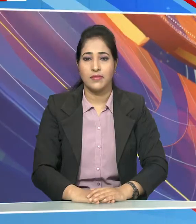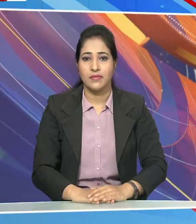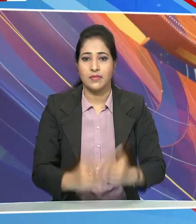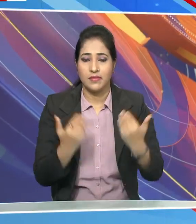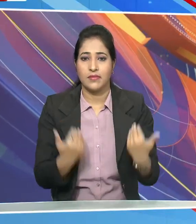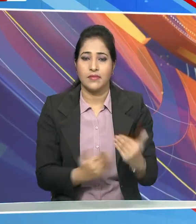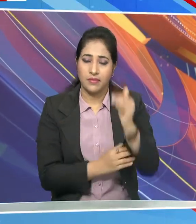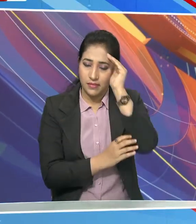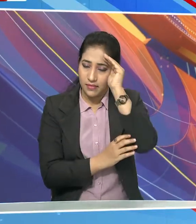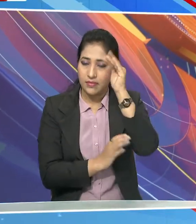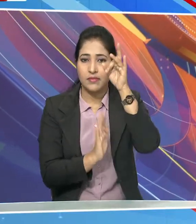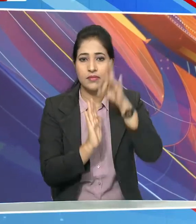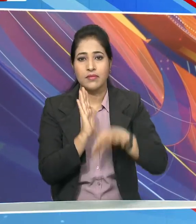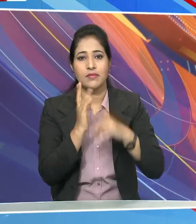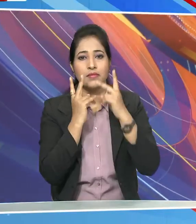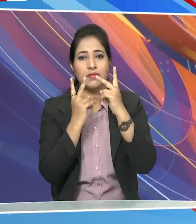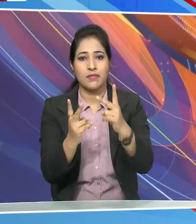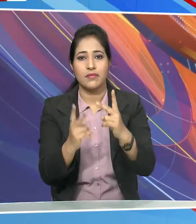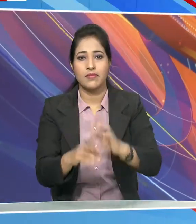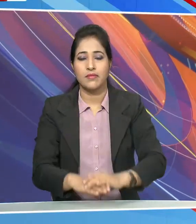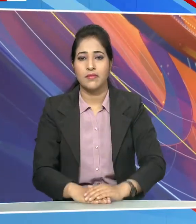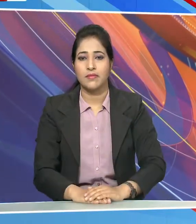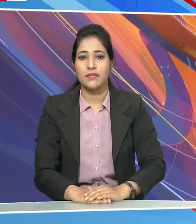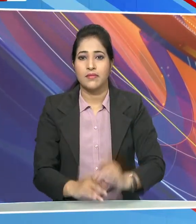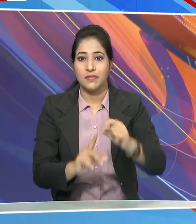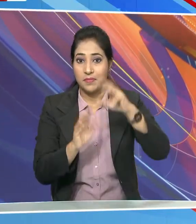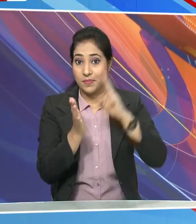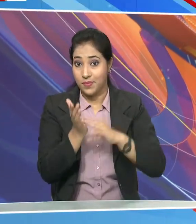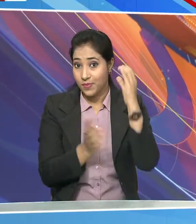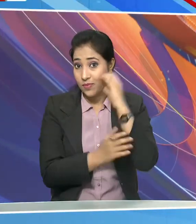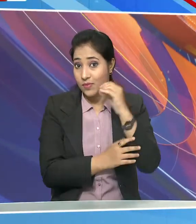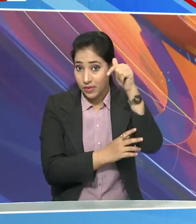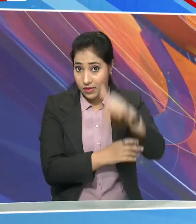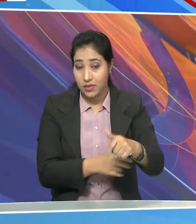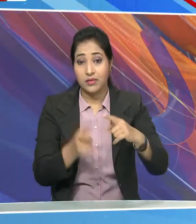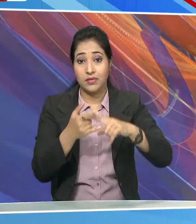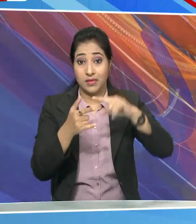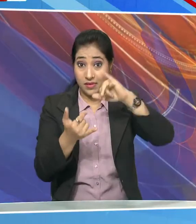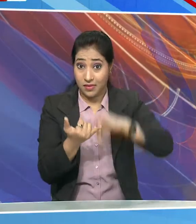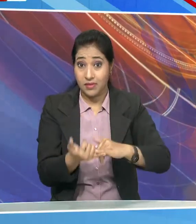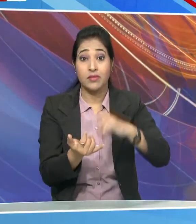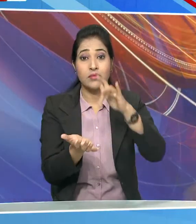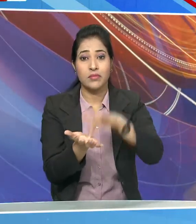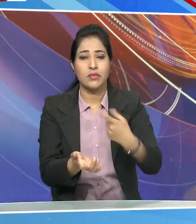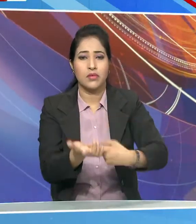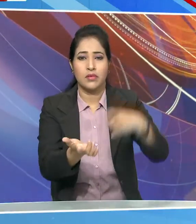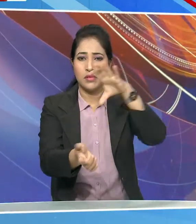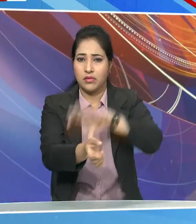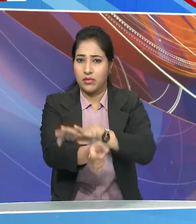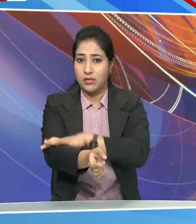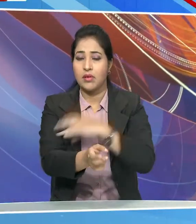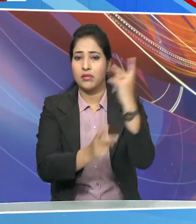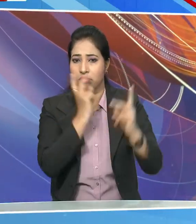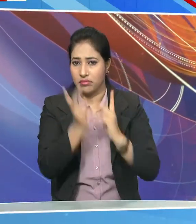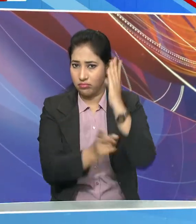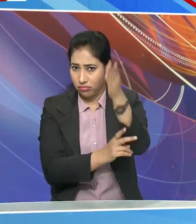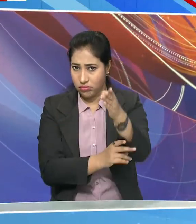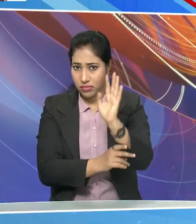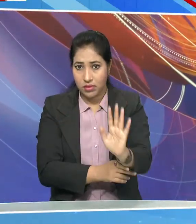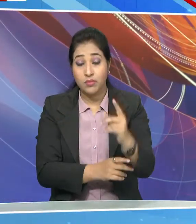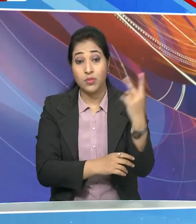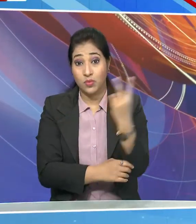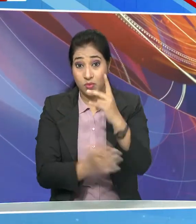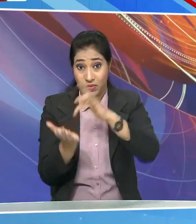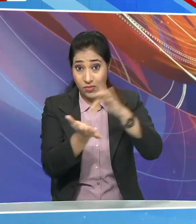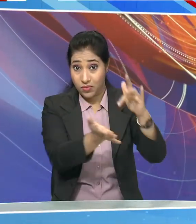और अब सभी खबरें विस्तार से प्रधानमंत्री नरेंद्र मोदी आज तेलंगाना और राजस्थान के डर पर रहेंगे और